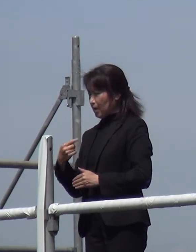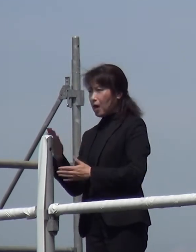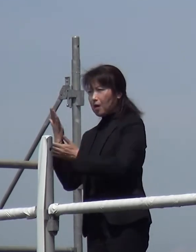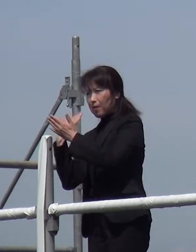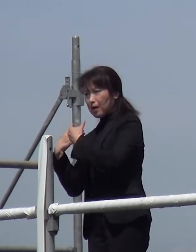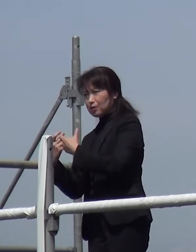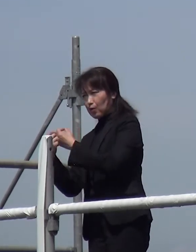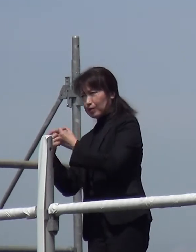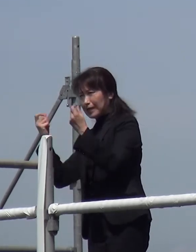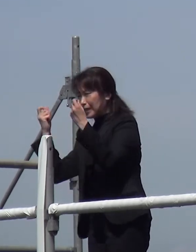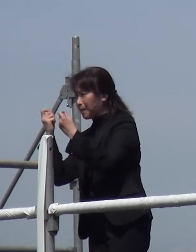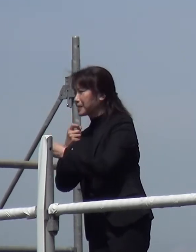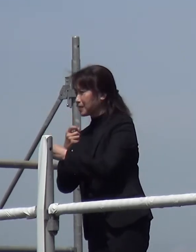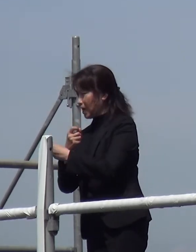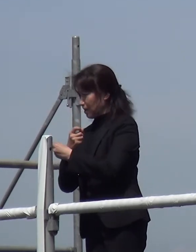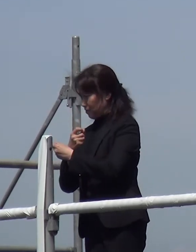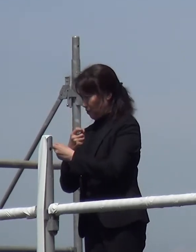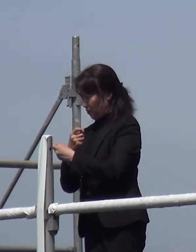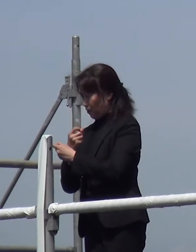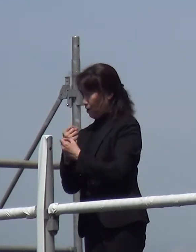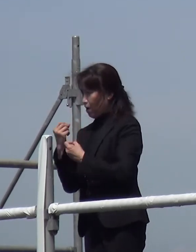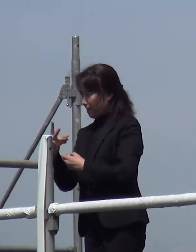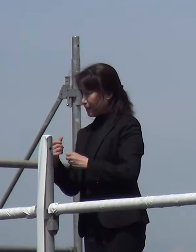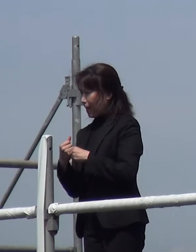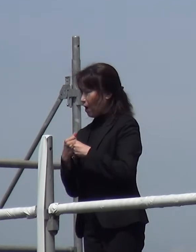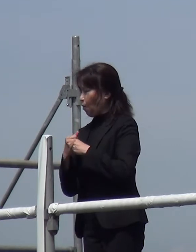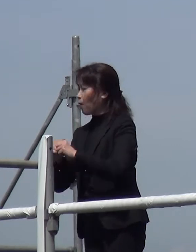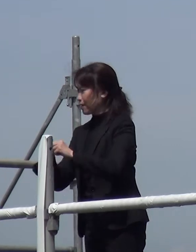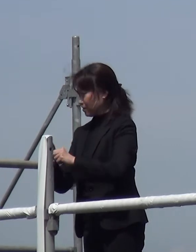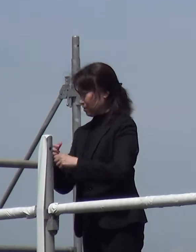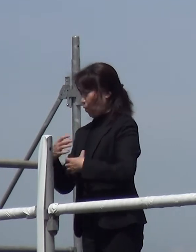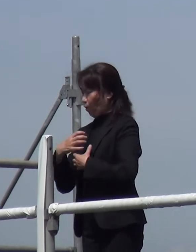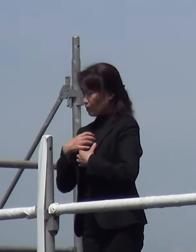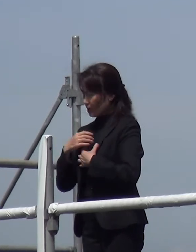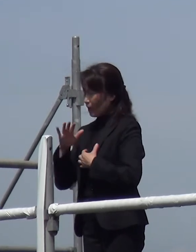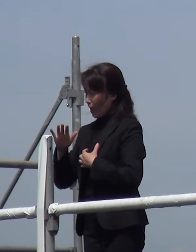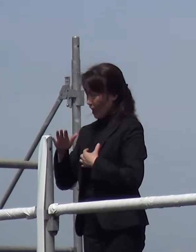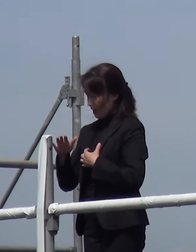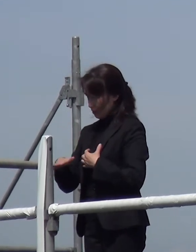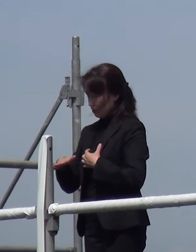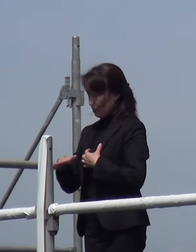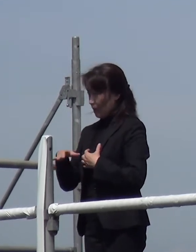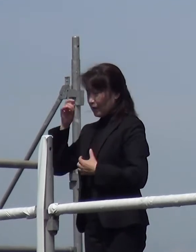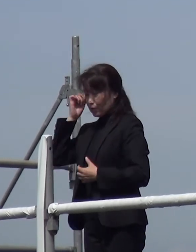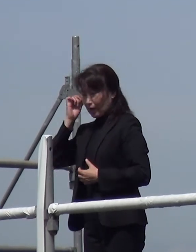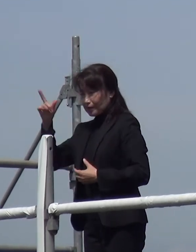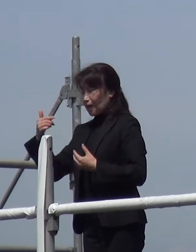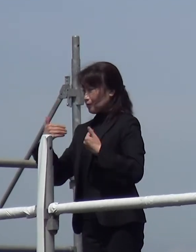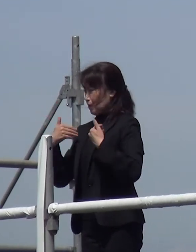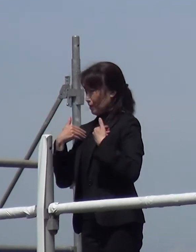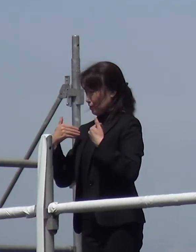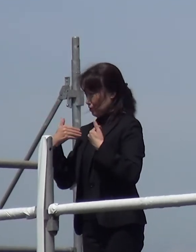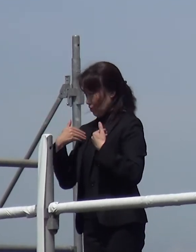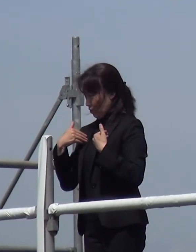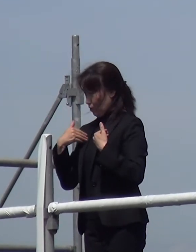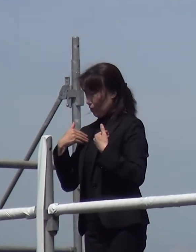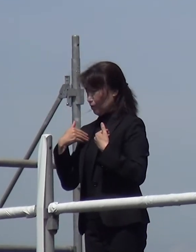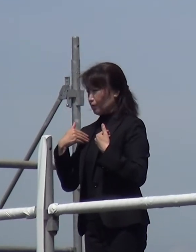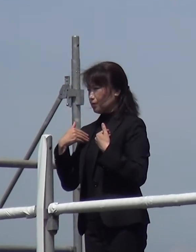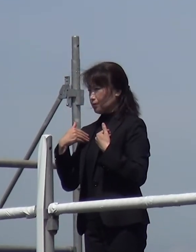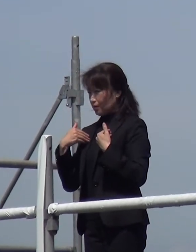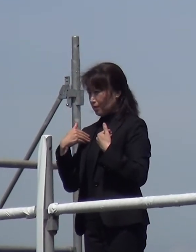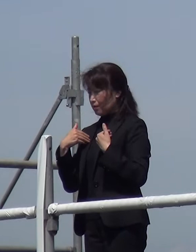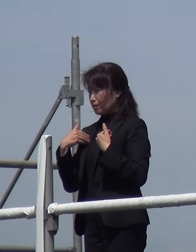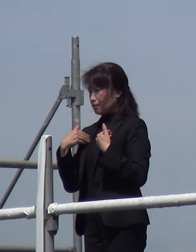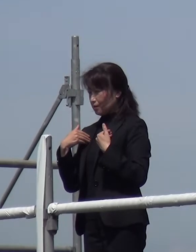同じ間違いを犯す恐れがある、これを自覚しておかなければまるで